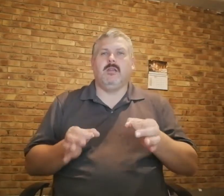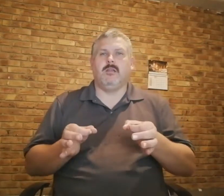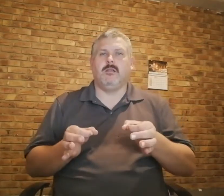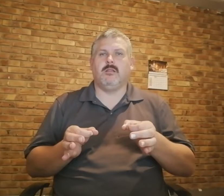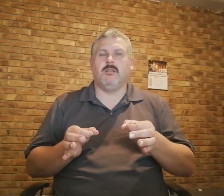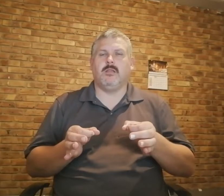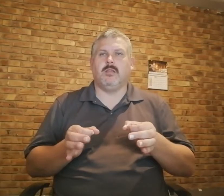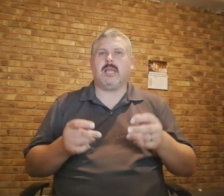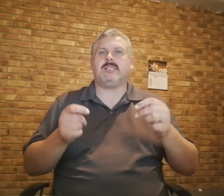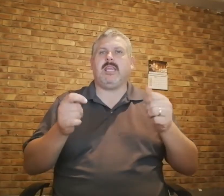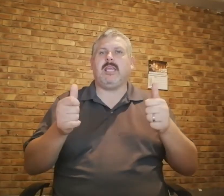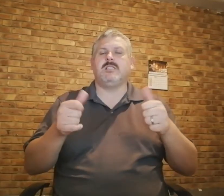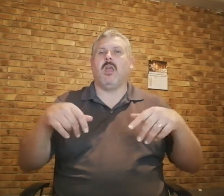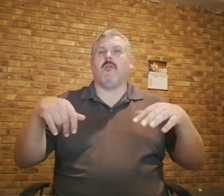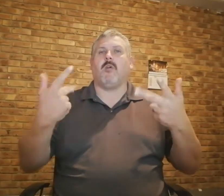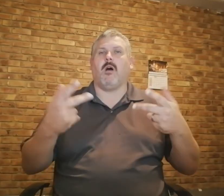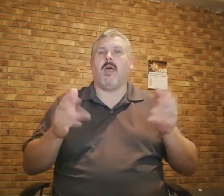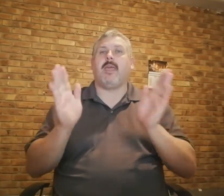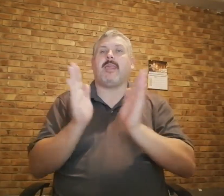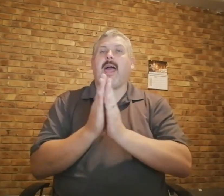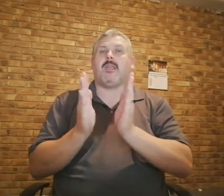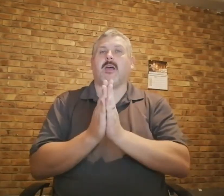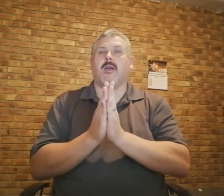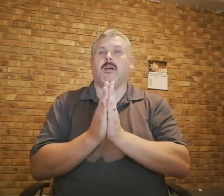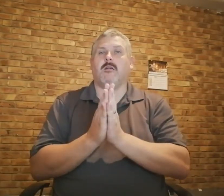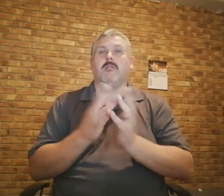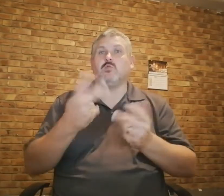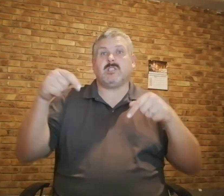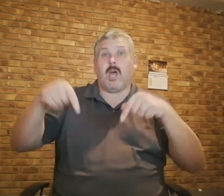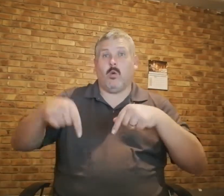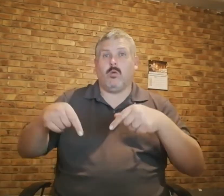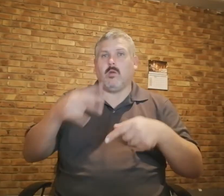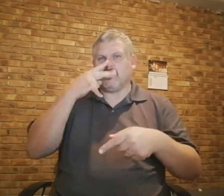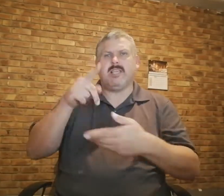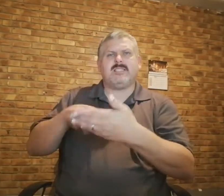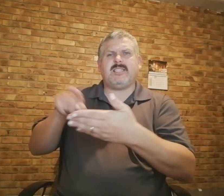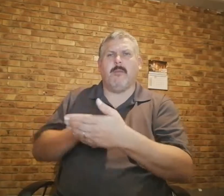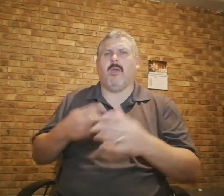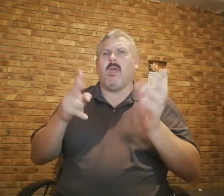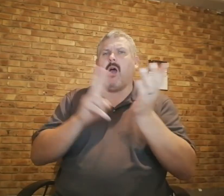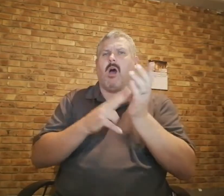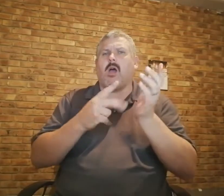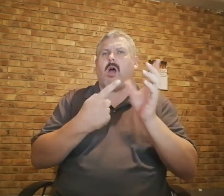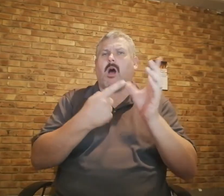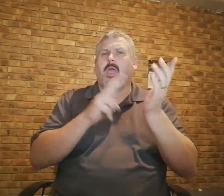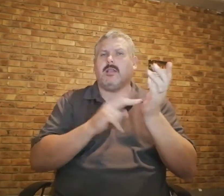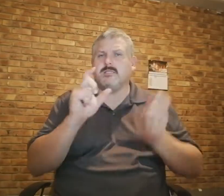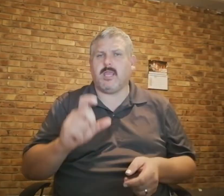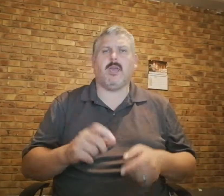is iets waar kijkers, soos nou, sien stem, ANC,